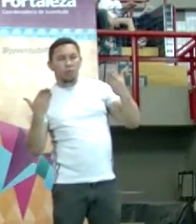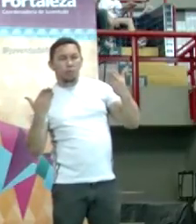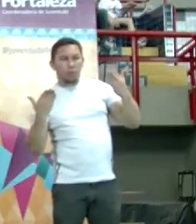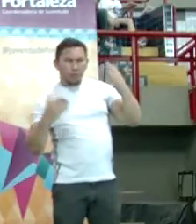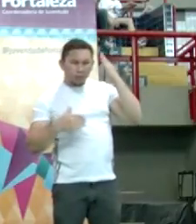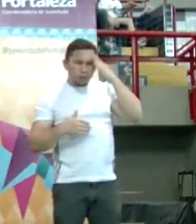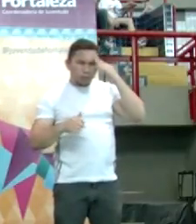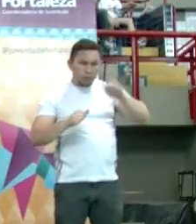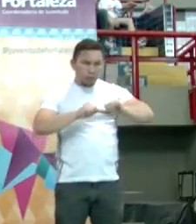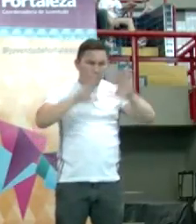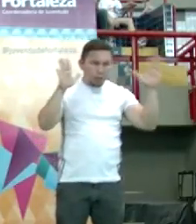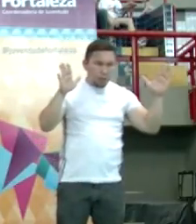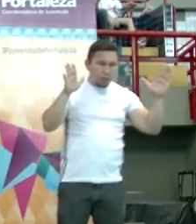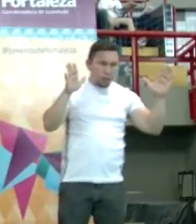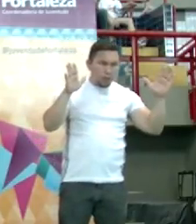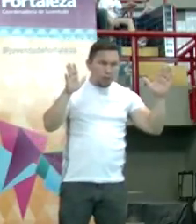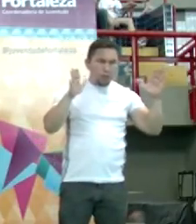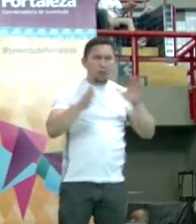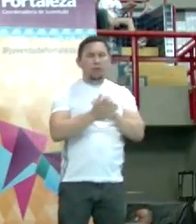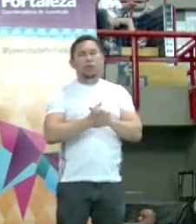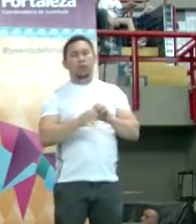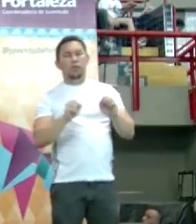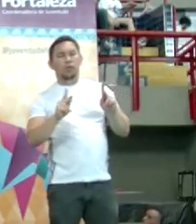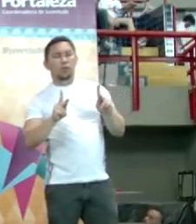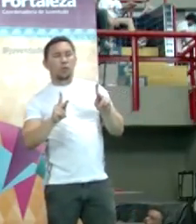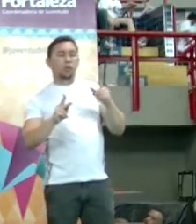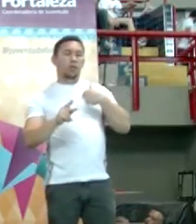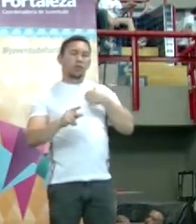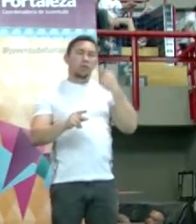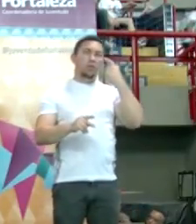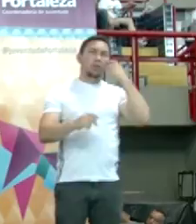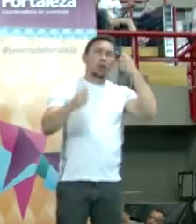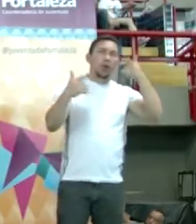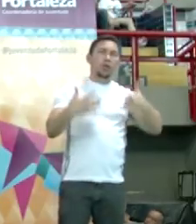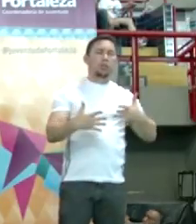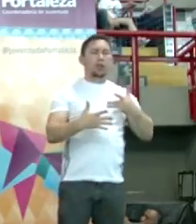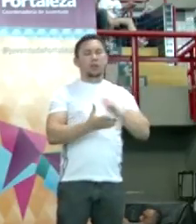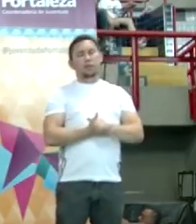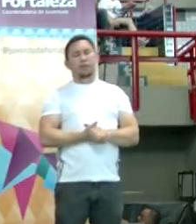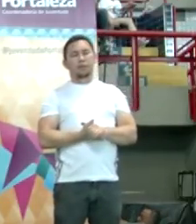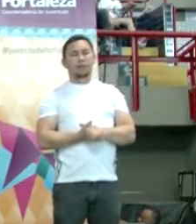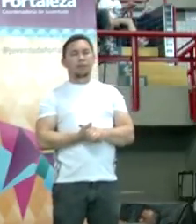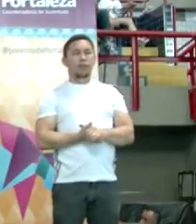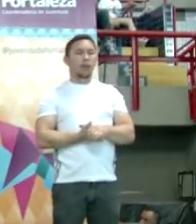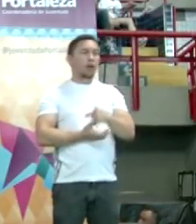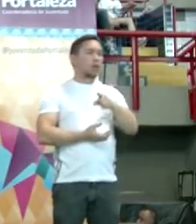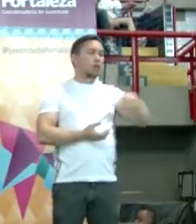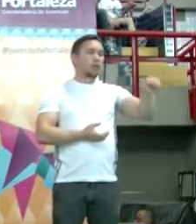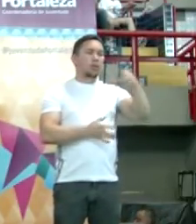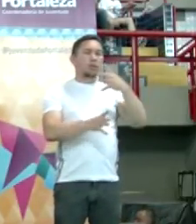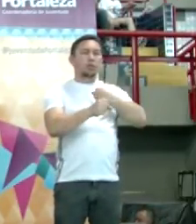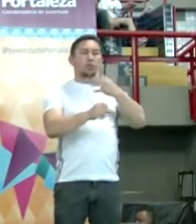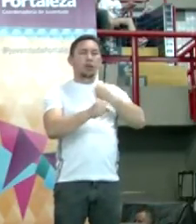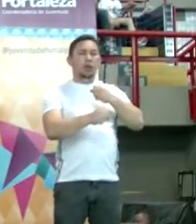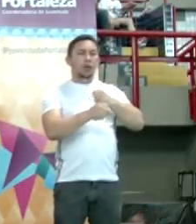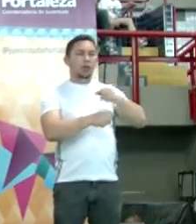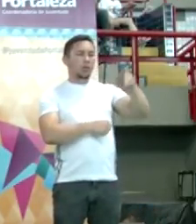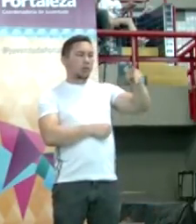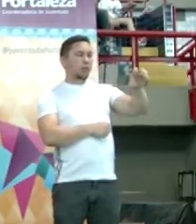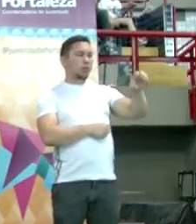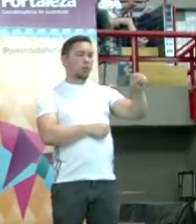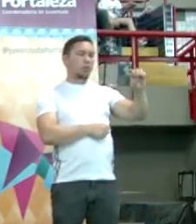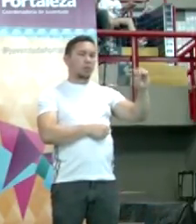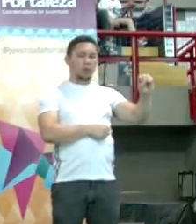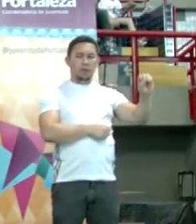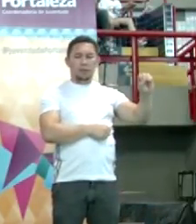Estou sendo claro ou não? Beleza. Aí eu venho e falo o seguinte, como é que a gente calcula o peso? Tá aí, como